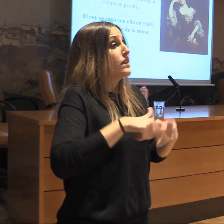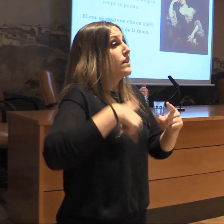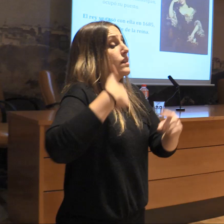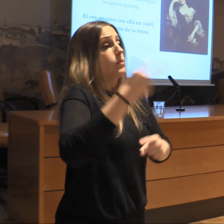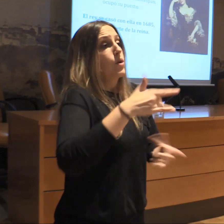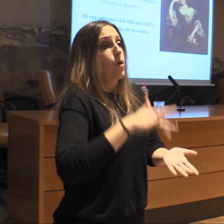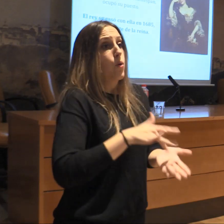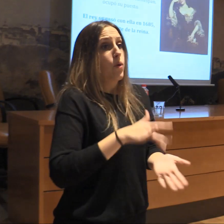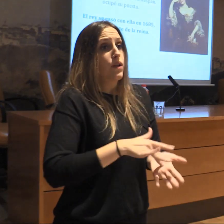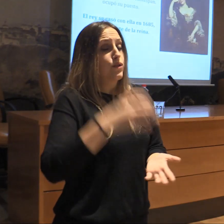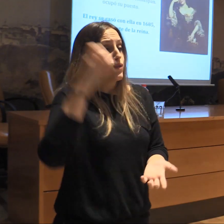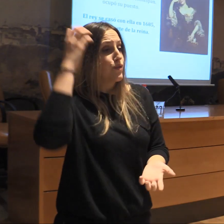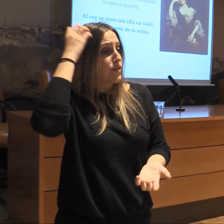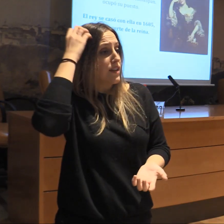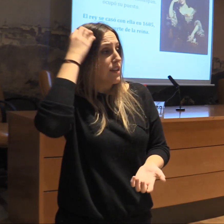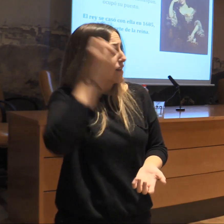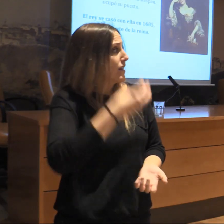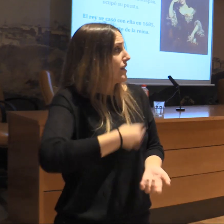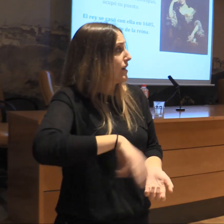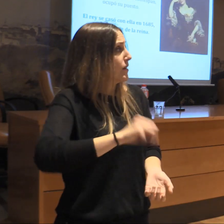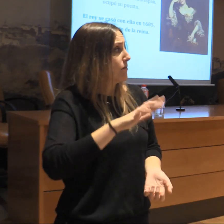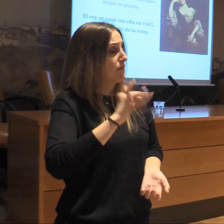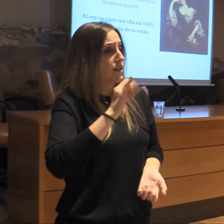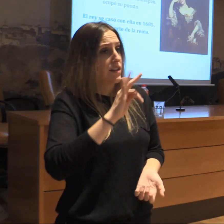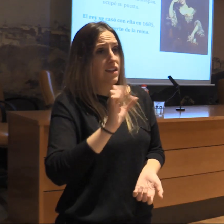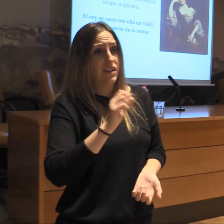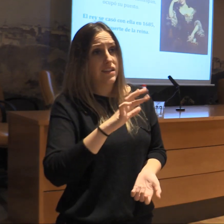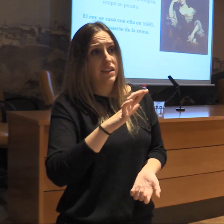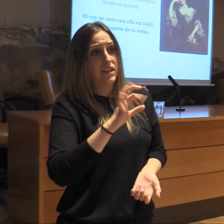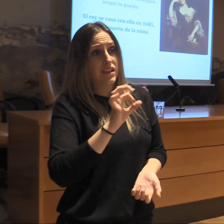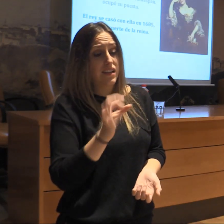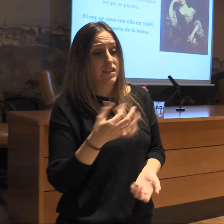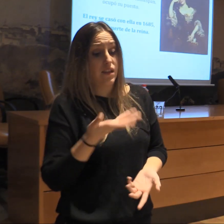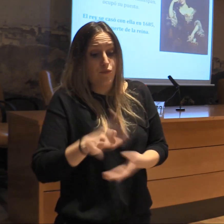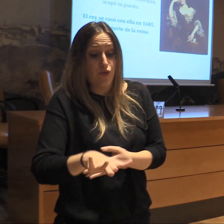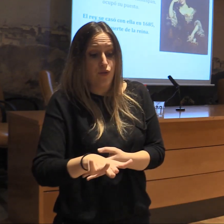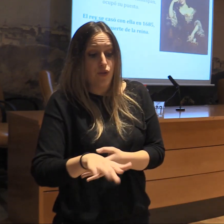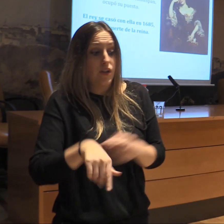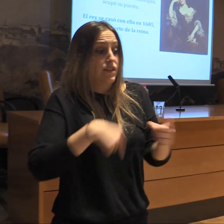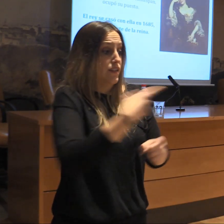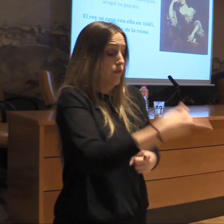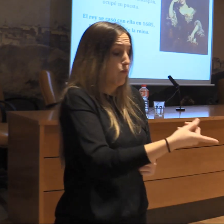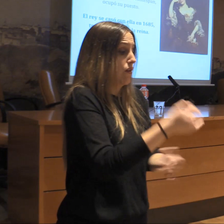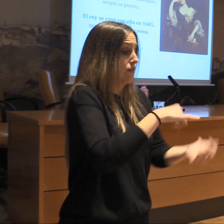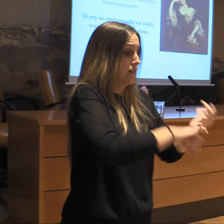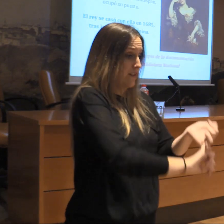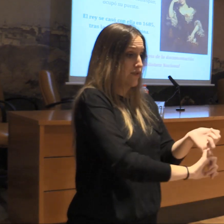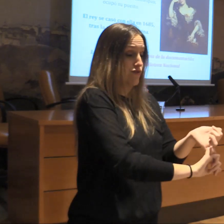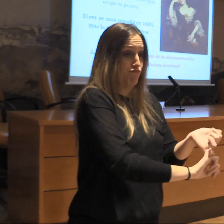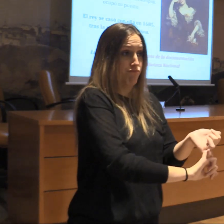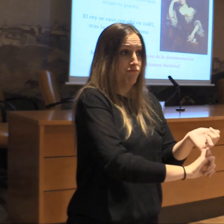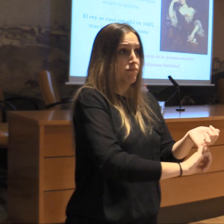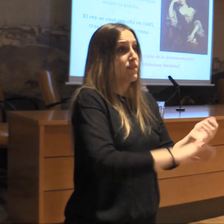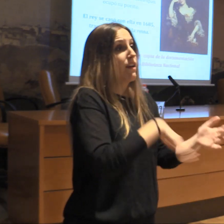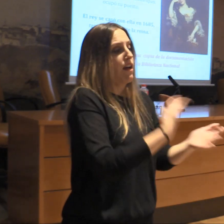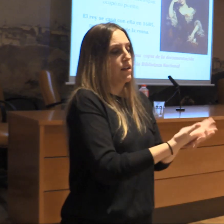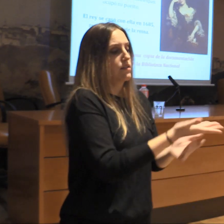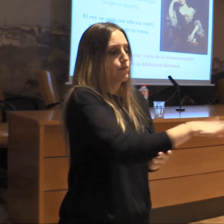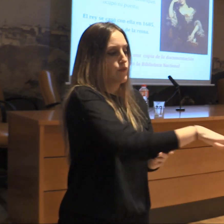murió, el rey terminó casándose en secreto con ella y permitió con ella hasta su muerte.